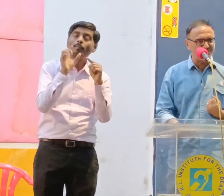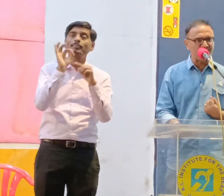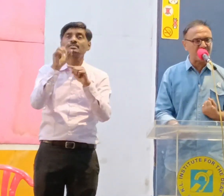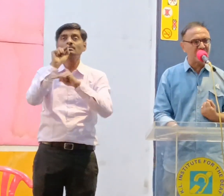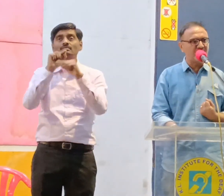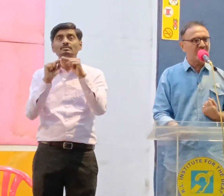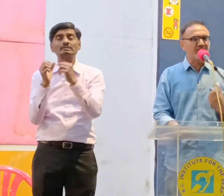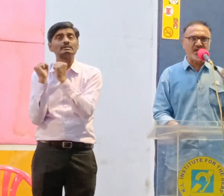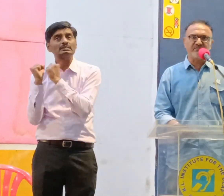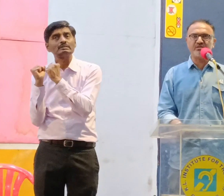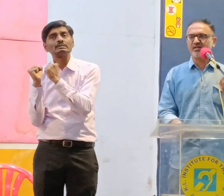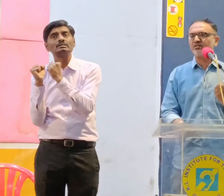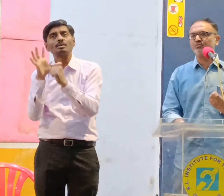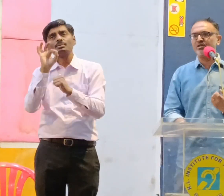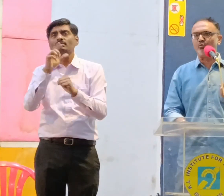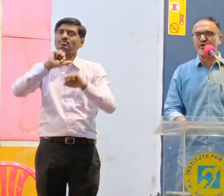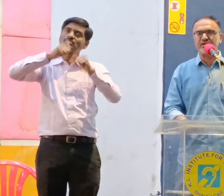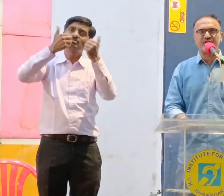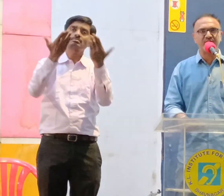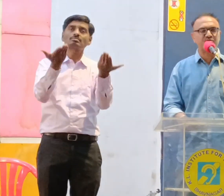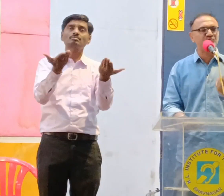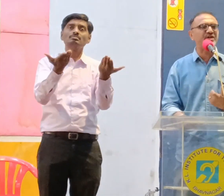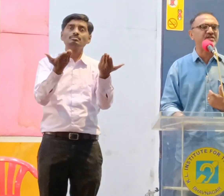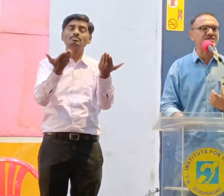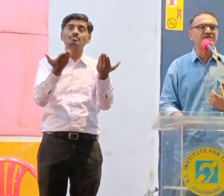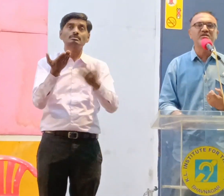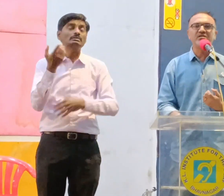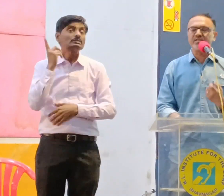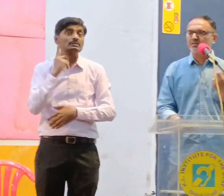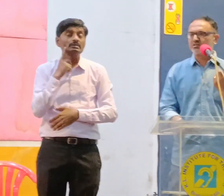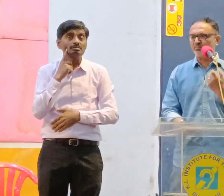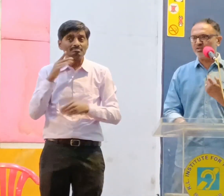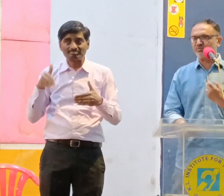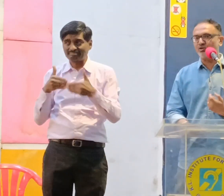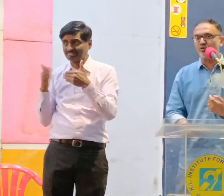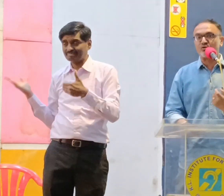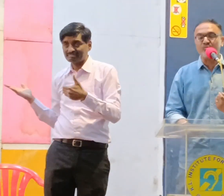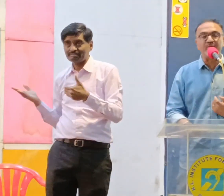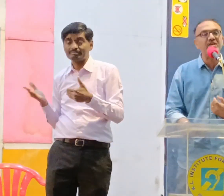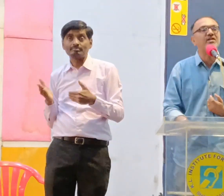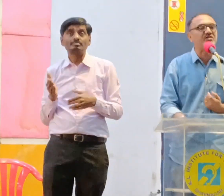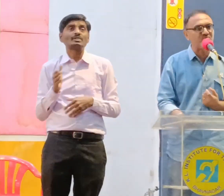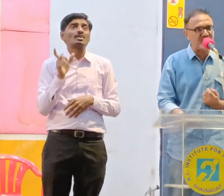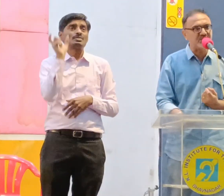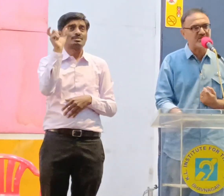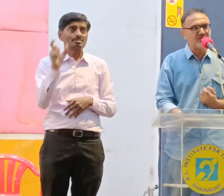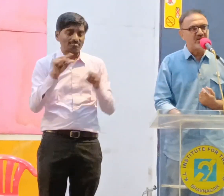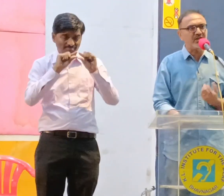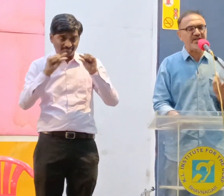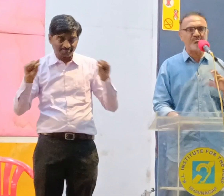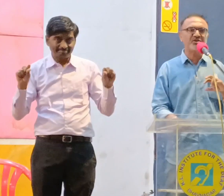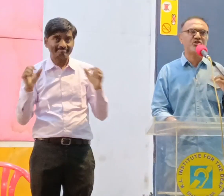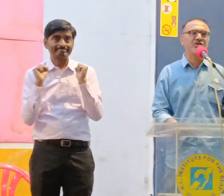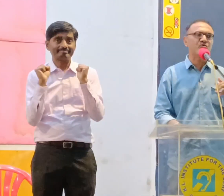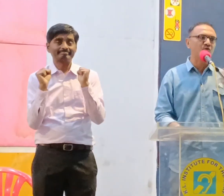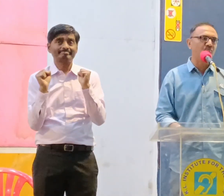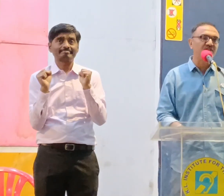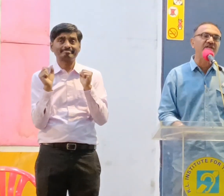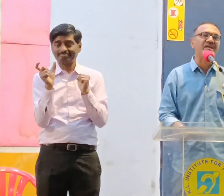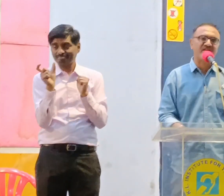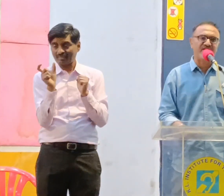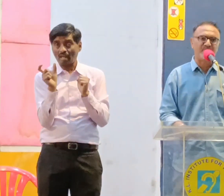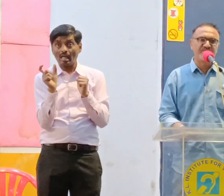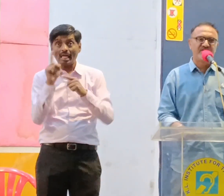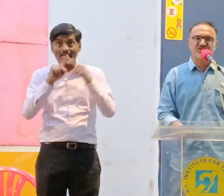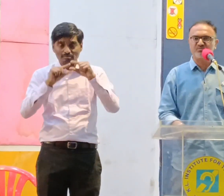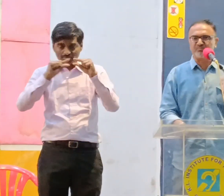સાથે વાત થતી હતી કે આ વિદ્યાર્થીઓને મોટી તકલીફ શું થાય છે કે શબ્દ ભંડોળ ખૂબ મર્યાદિત હોય છે. એટલે એક પ્રશ્નને થોડો